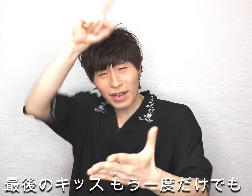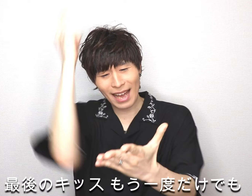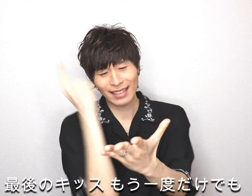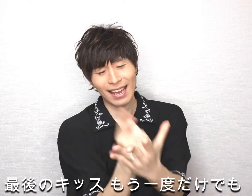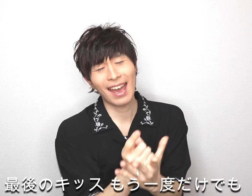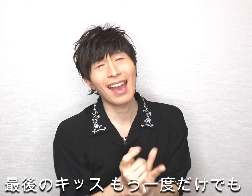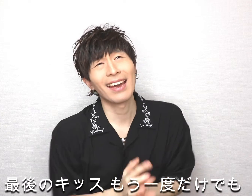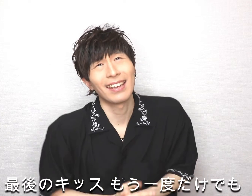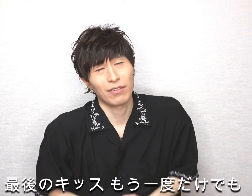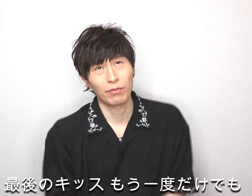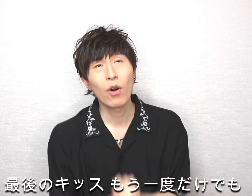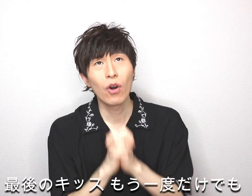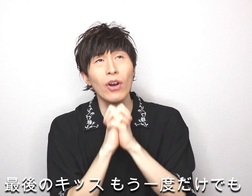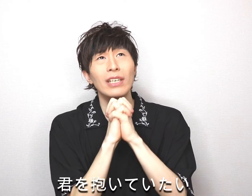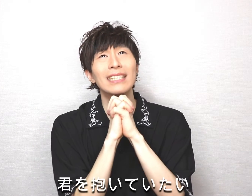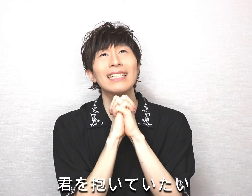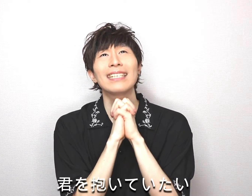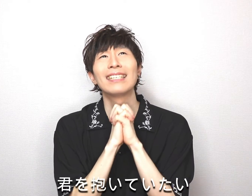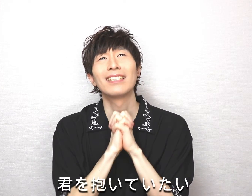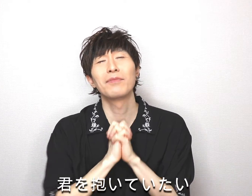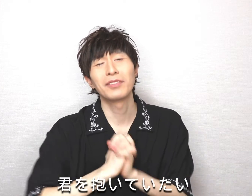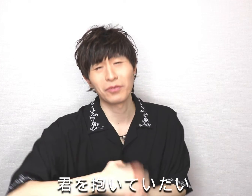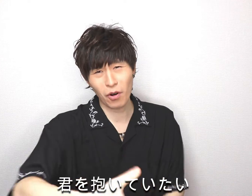だけでも君を